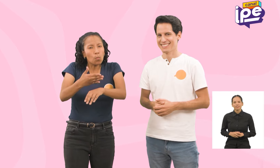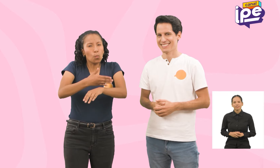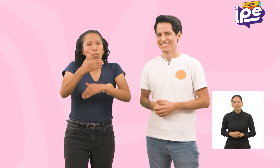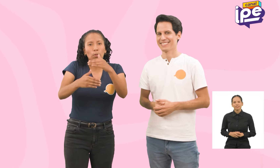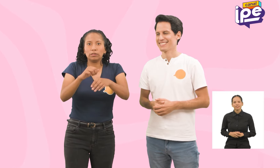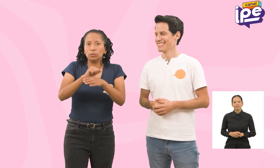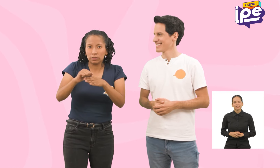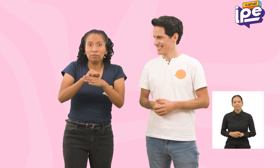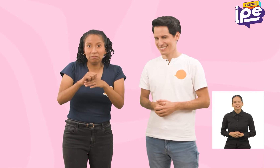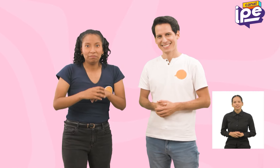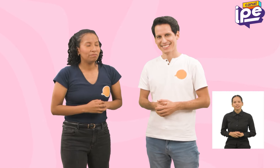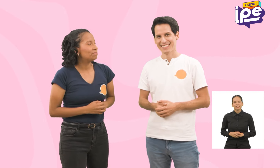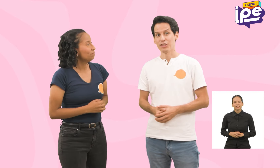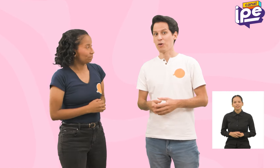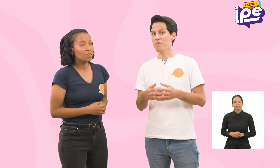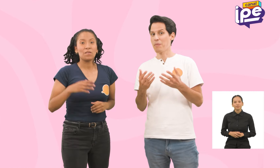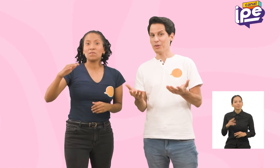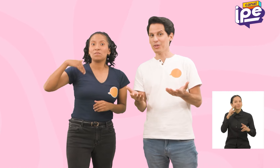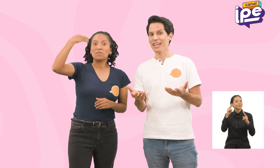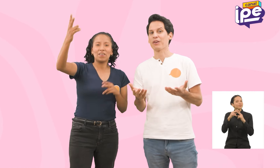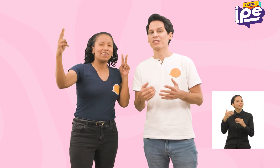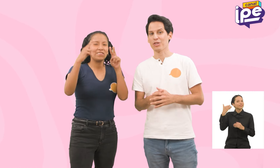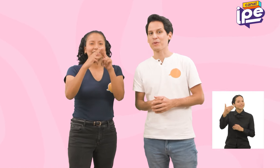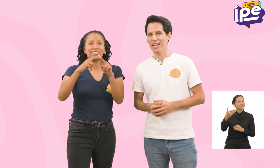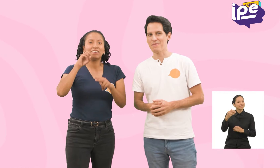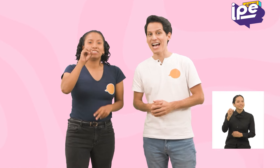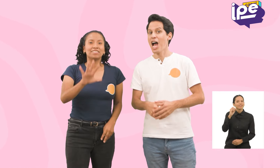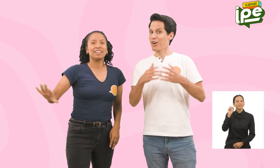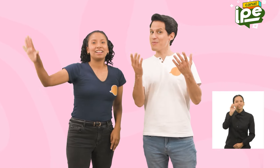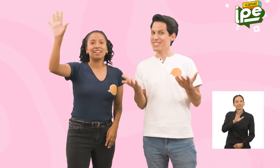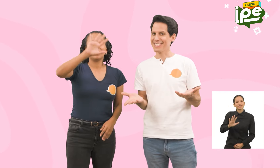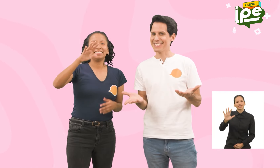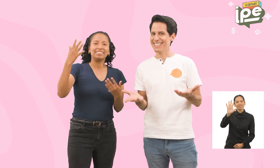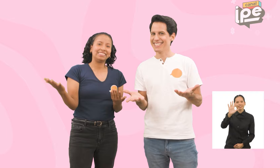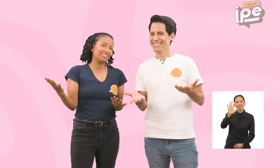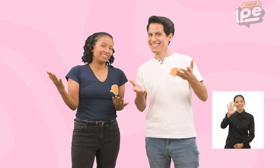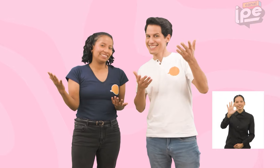continuar mejorando nos vemos pronto de nuevo en nuestro programa Cómo se dice